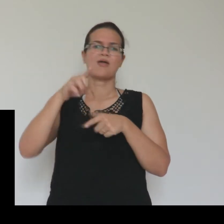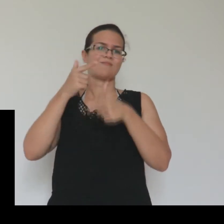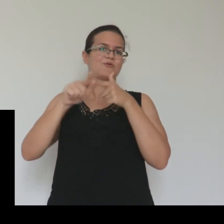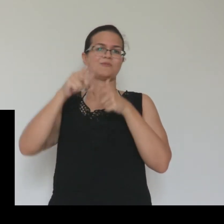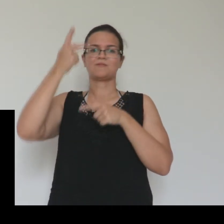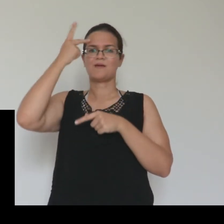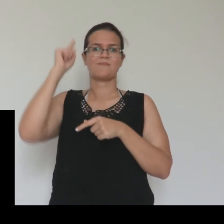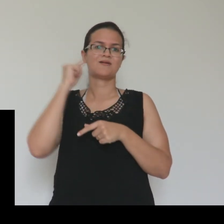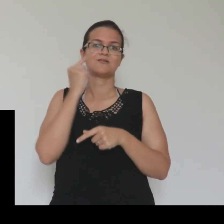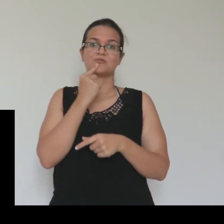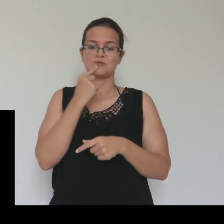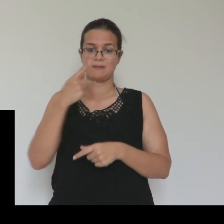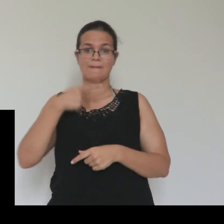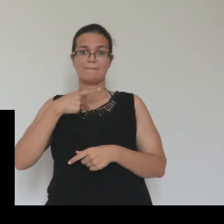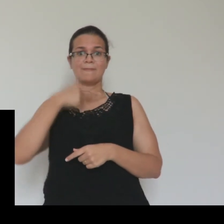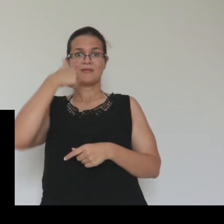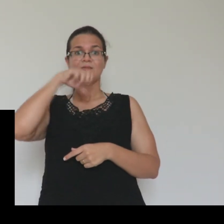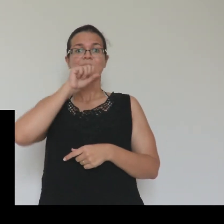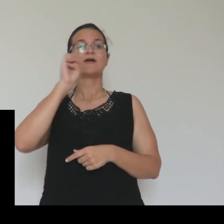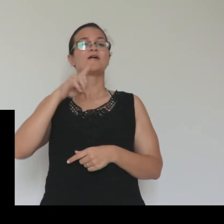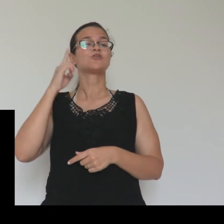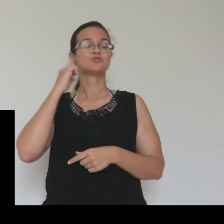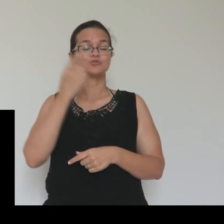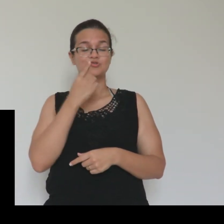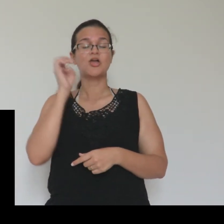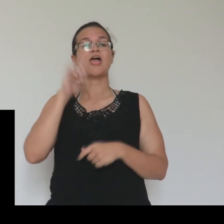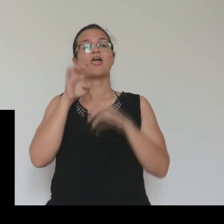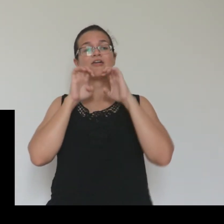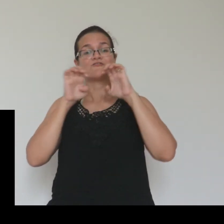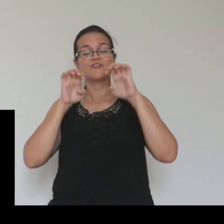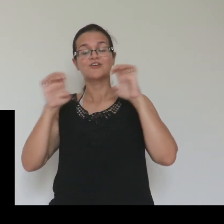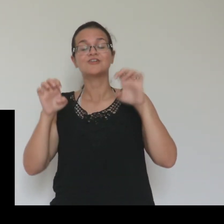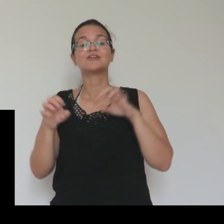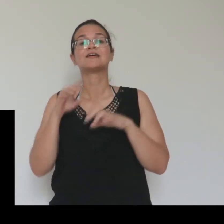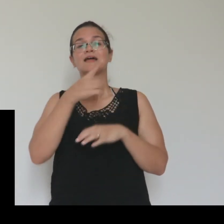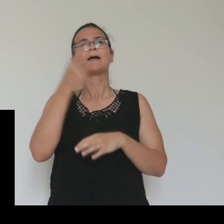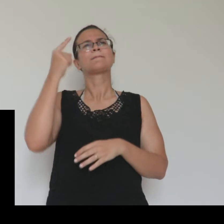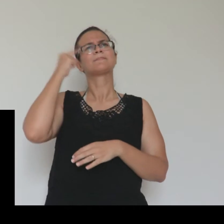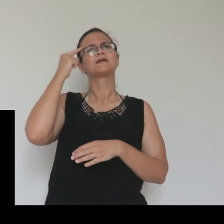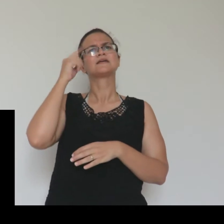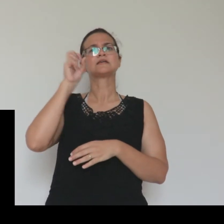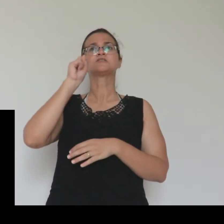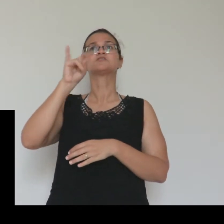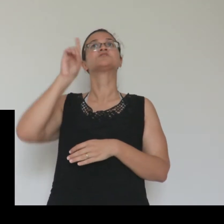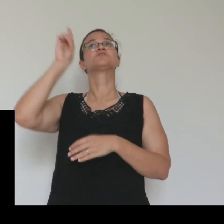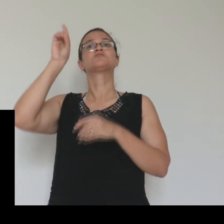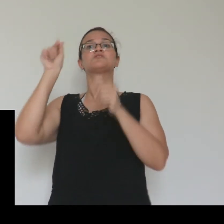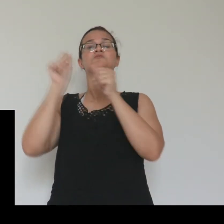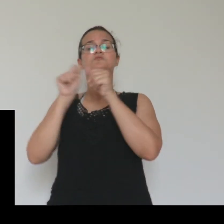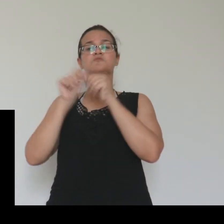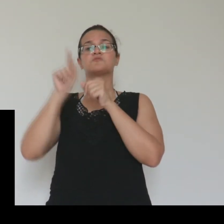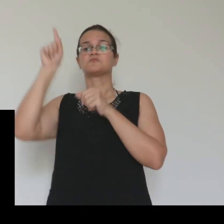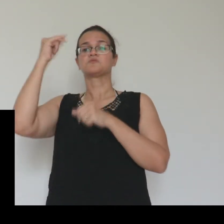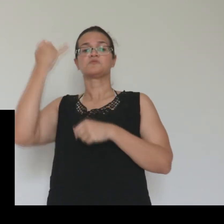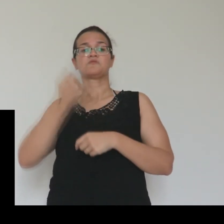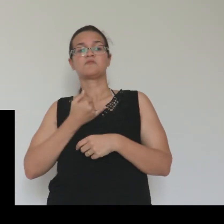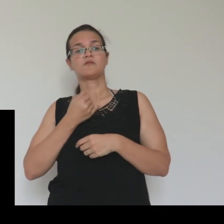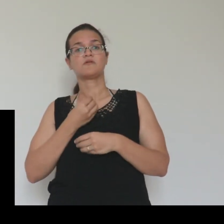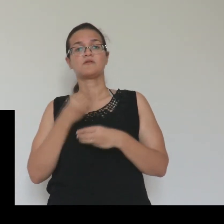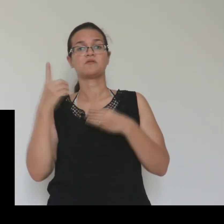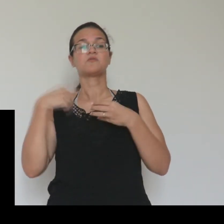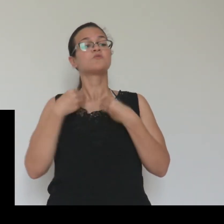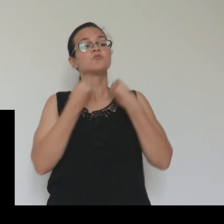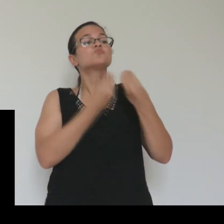assim, ela pensa assim, se Deus falasse para ela assim, ó, te concedo um desejo, qualquer coisa que você